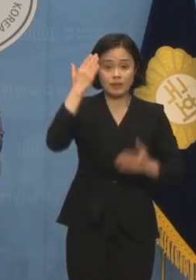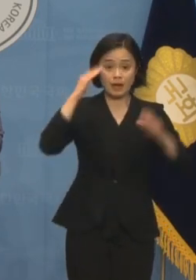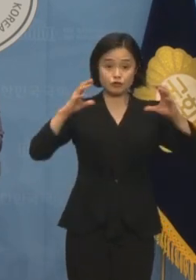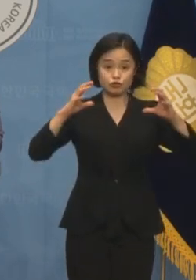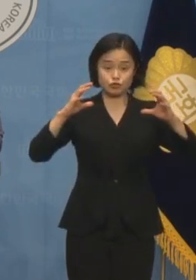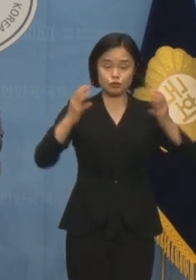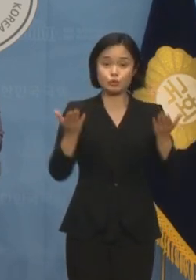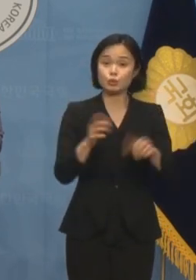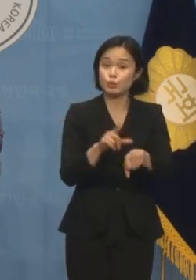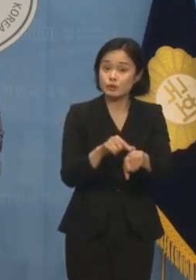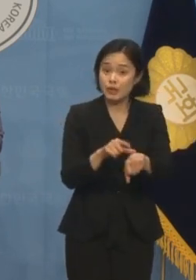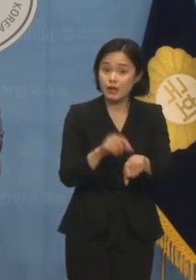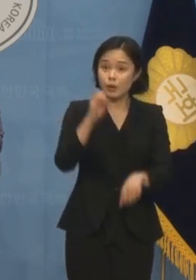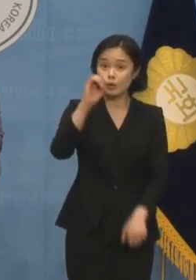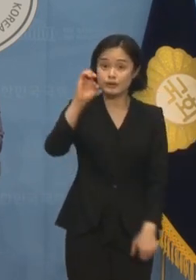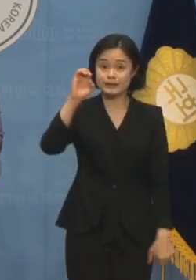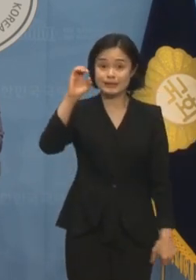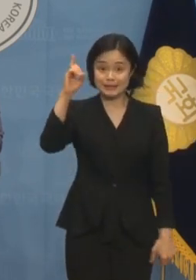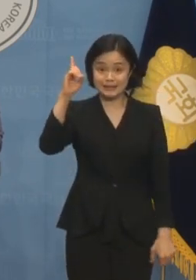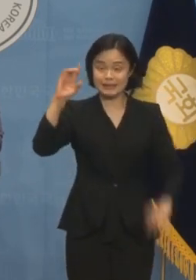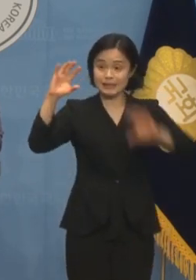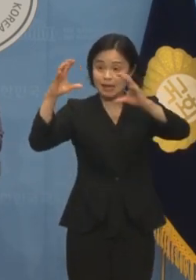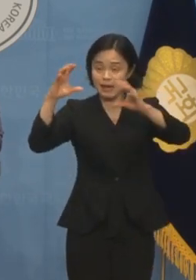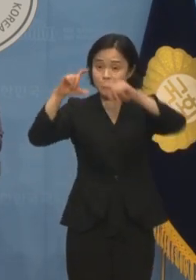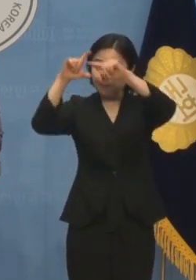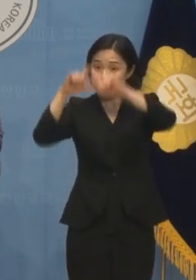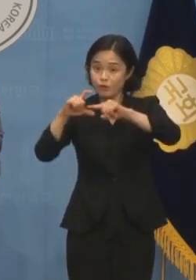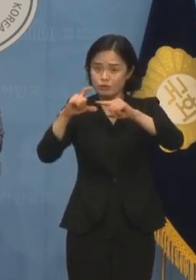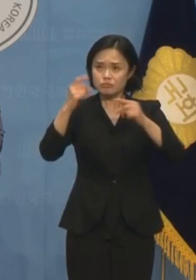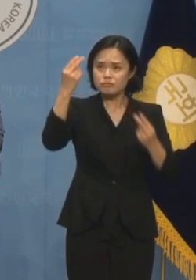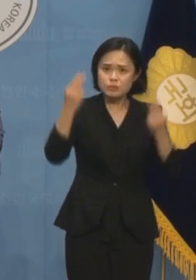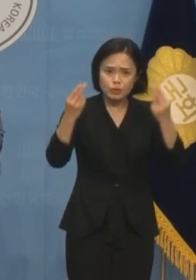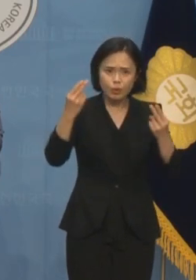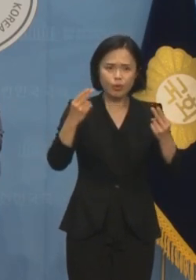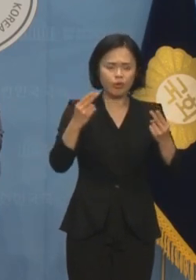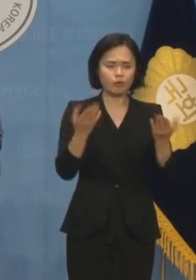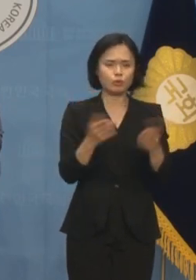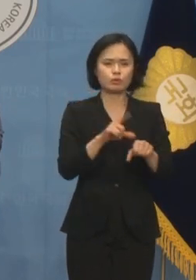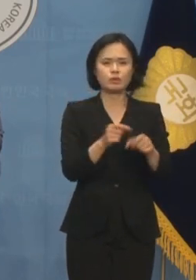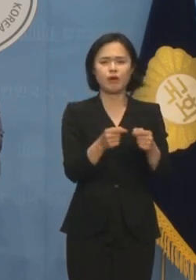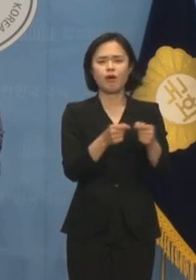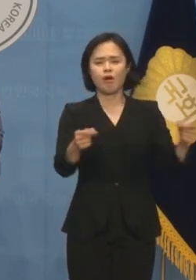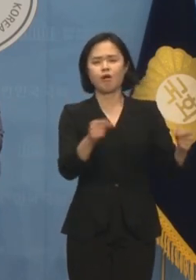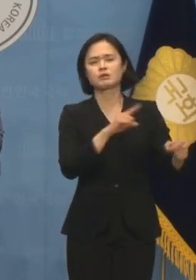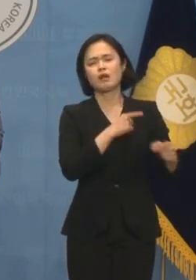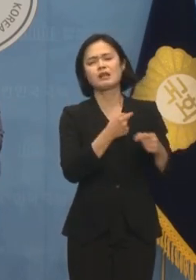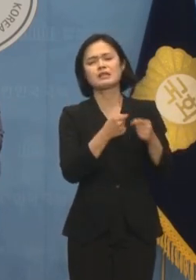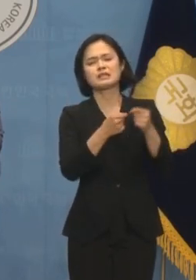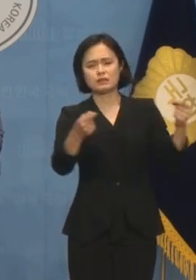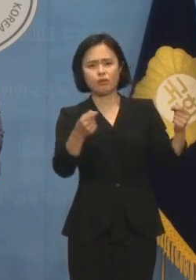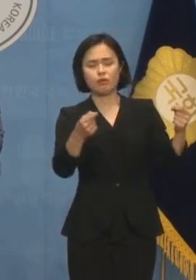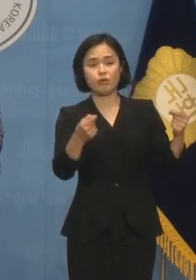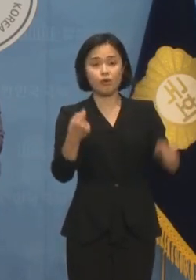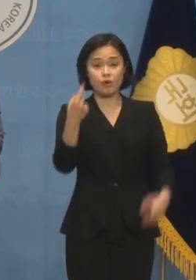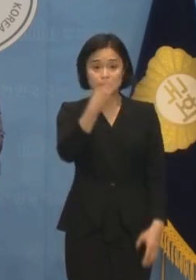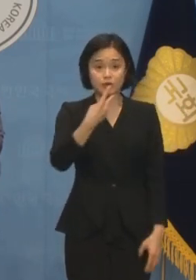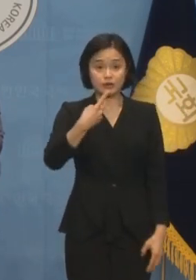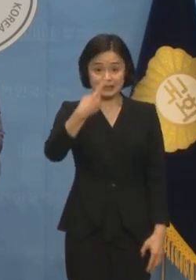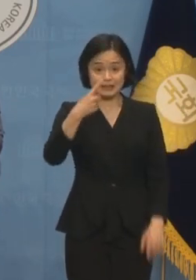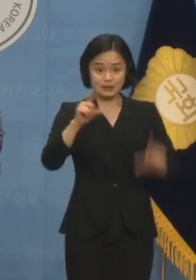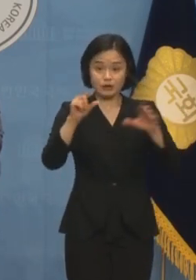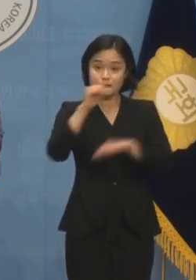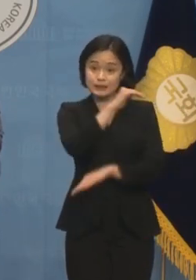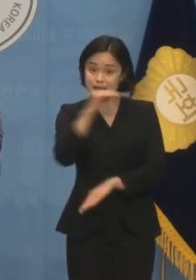노동시간은 OECD 국가들 중 가장 긴 편에 속합니다. 2021년 기준으로